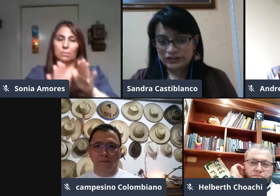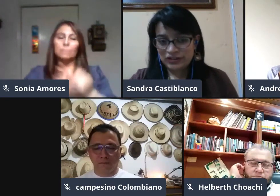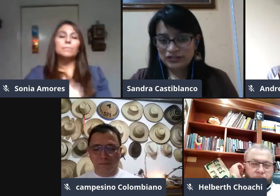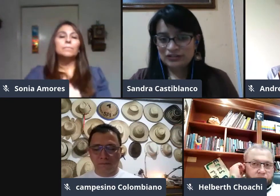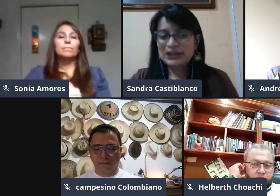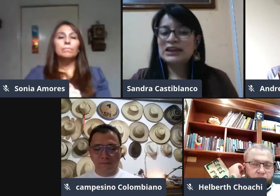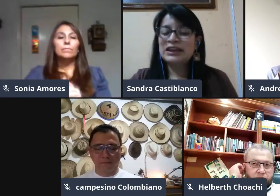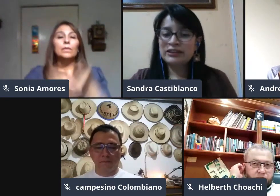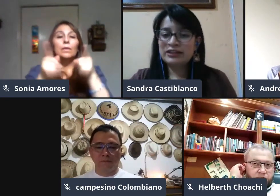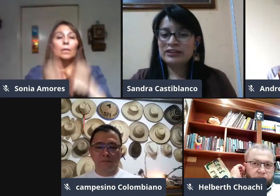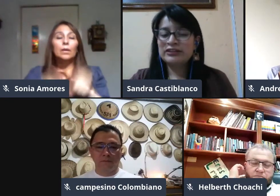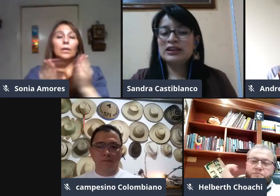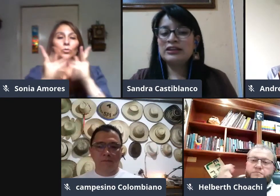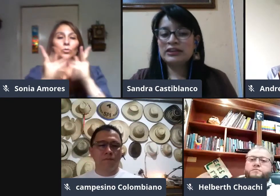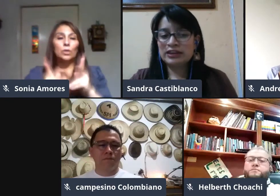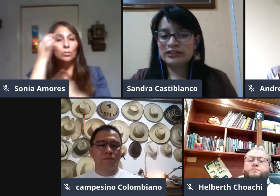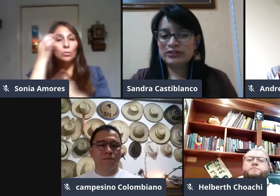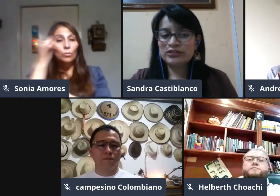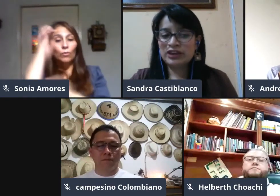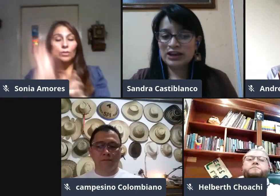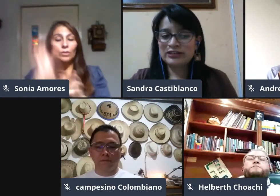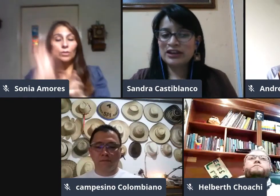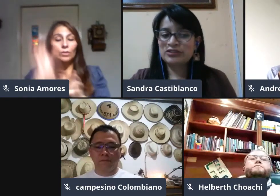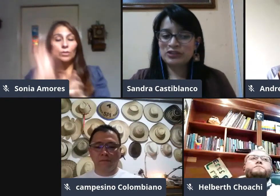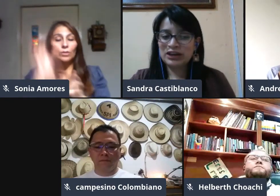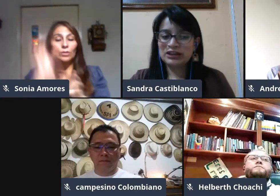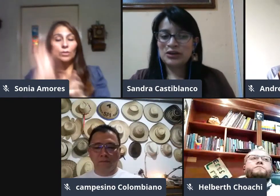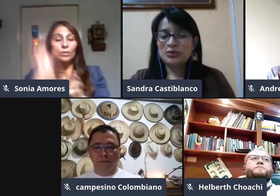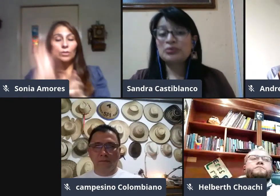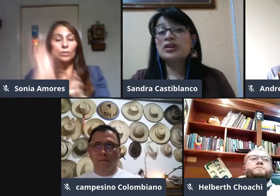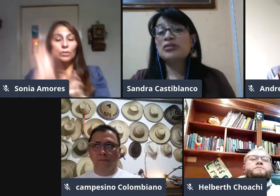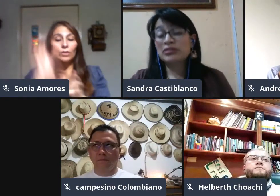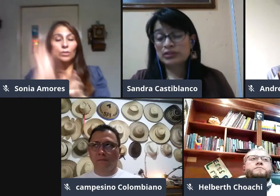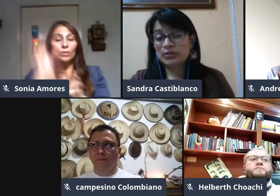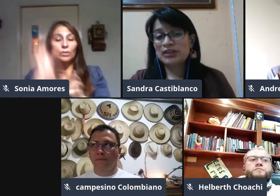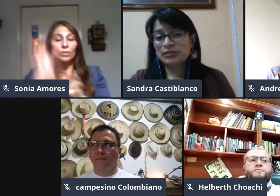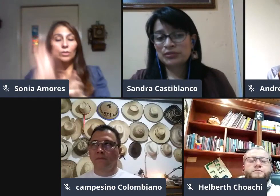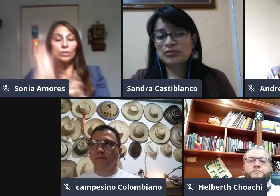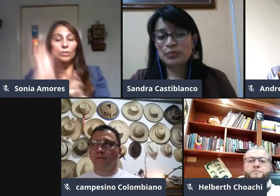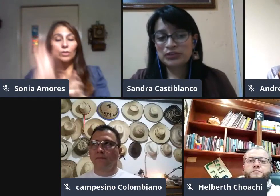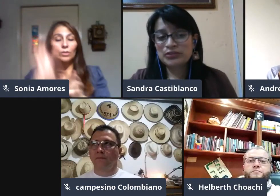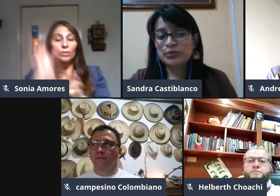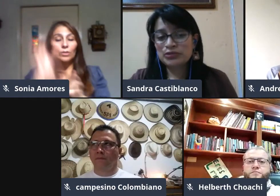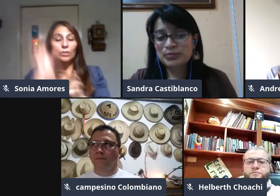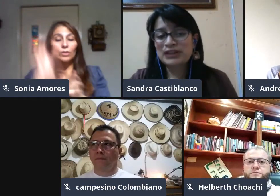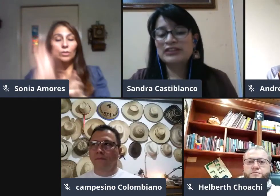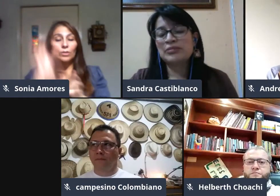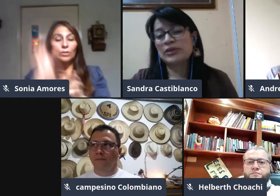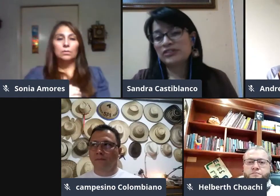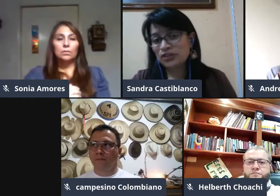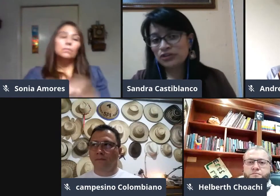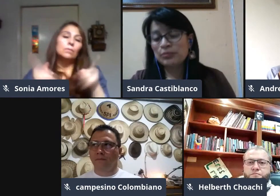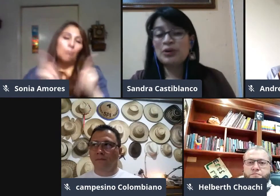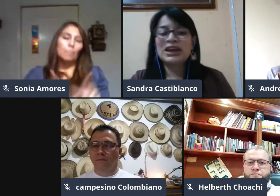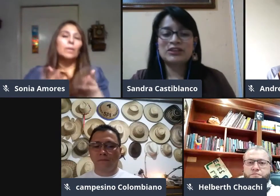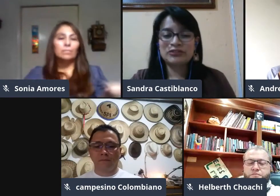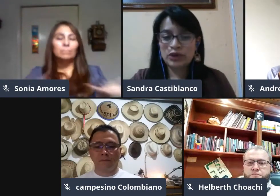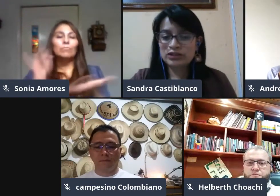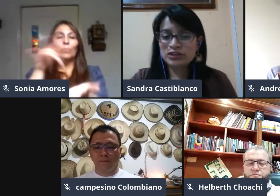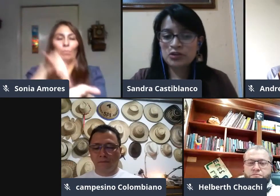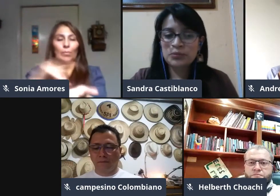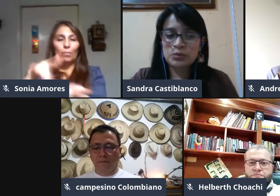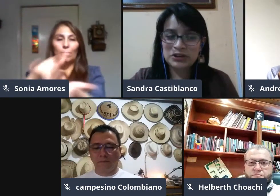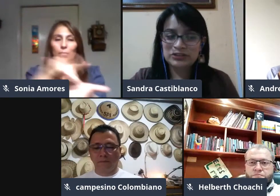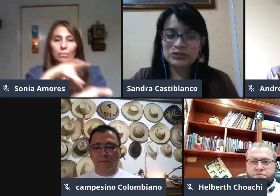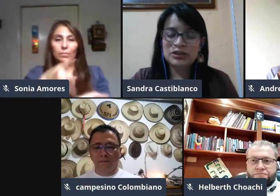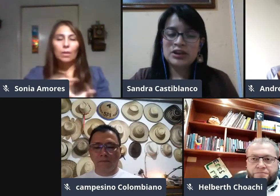de la profesionalización, líderes y lideresas sociales de la ciudad, un reconocimiento, por supuesto, por su participación, por